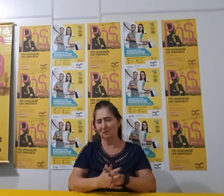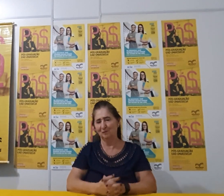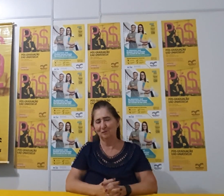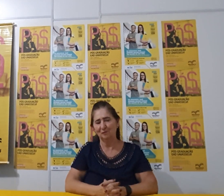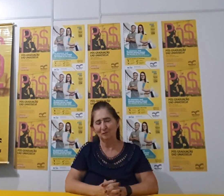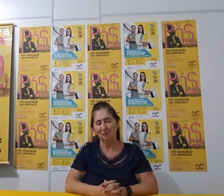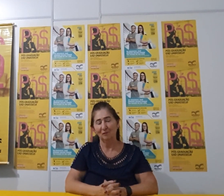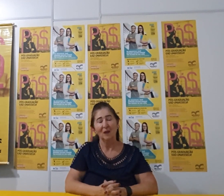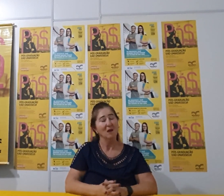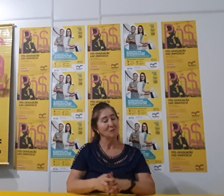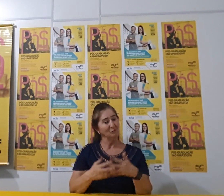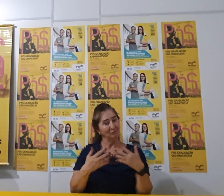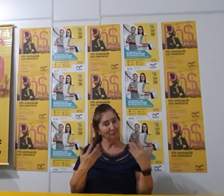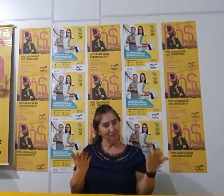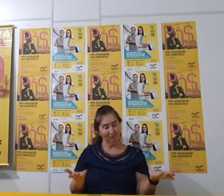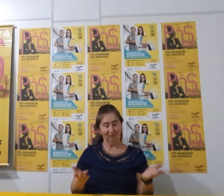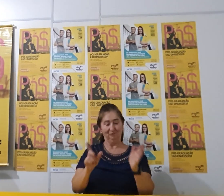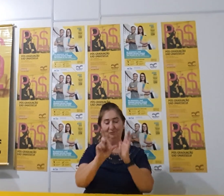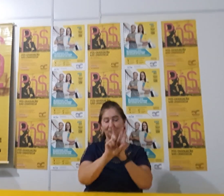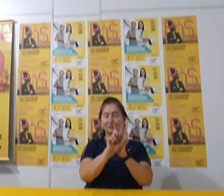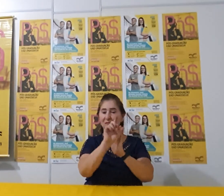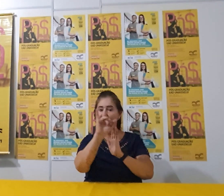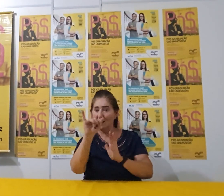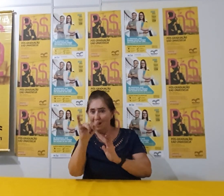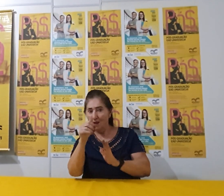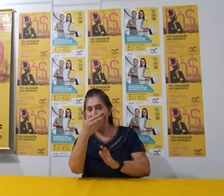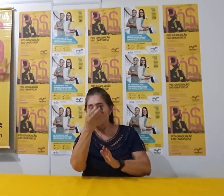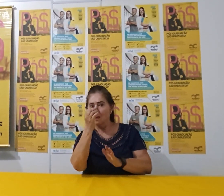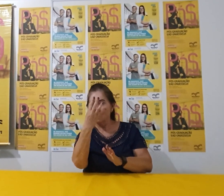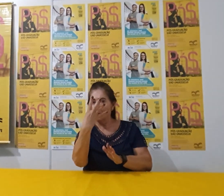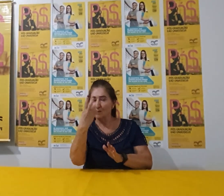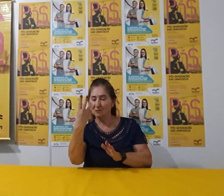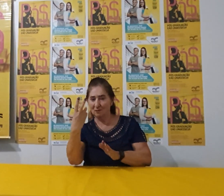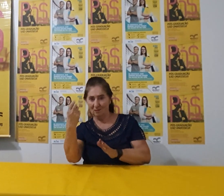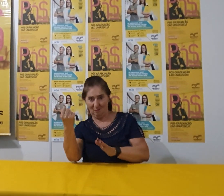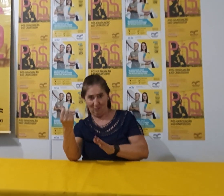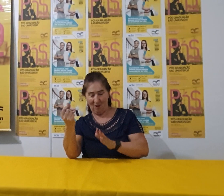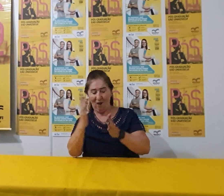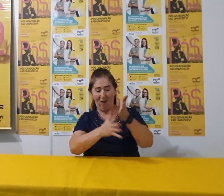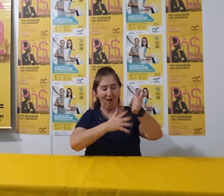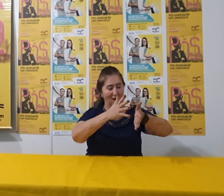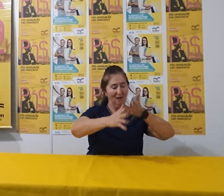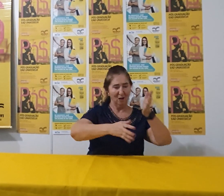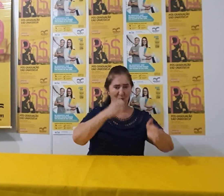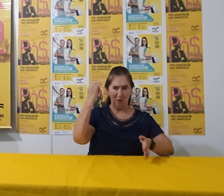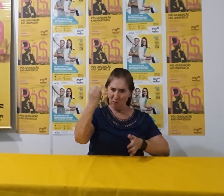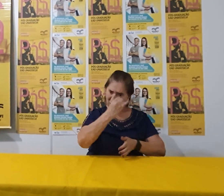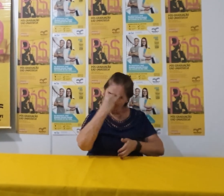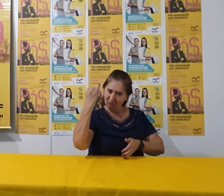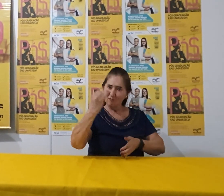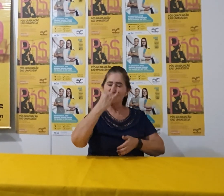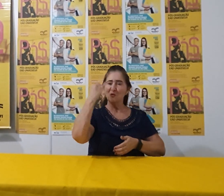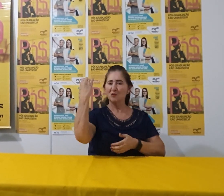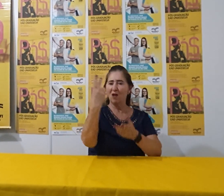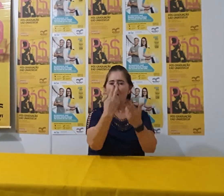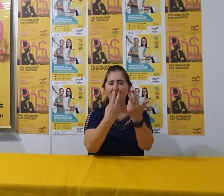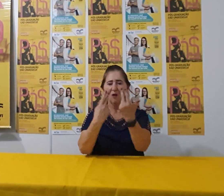Sendo assim, a lei citada valoriza a Libras como uma língua, favorecendo o reconhecimento